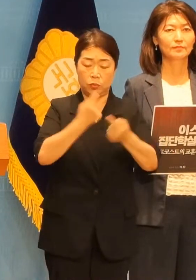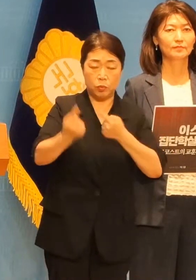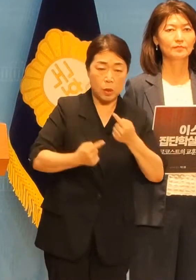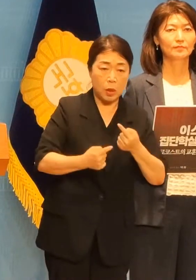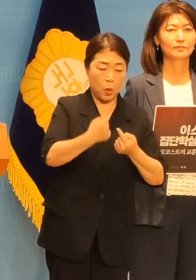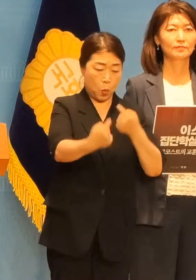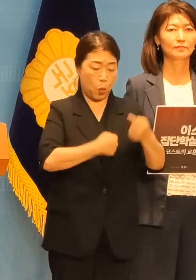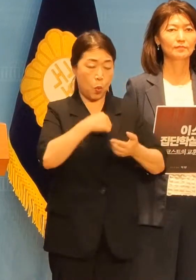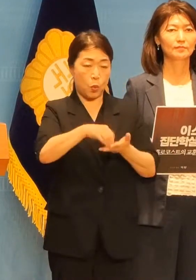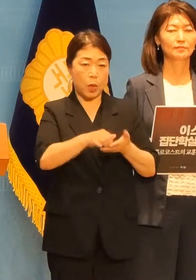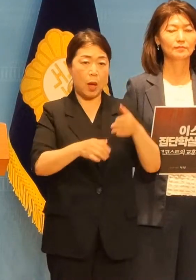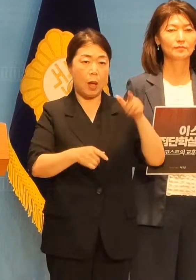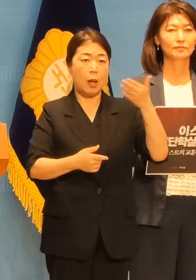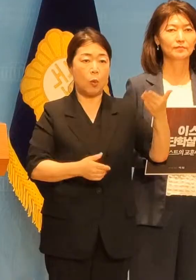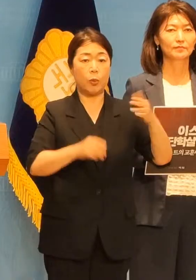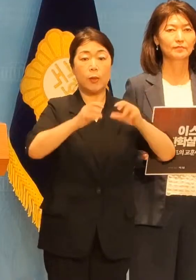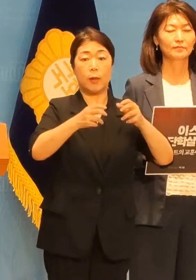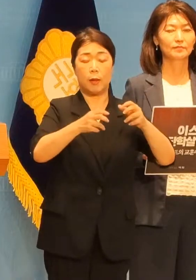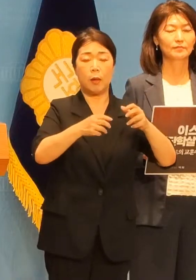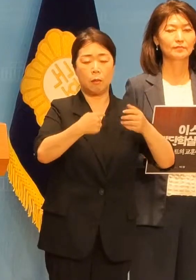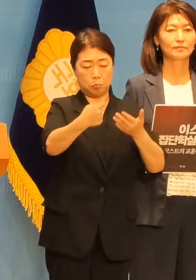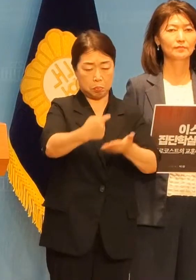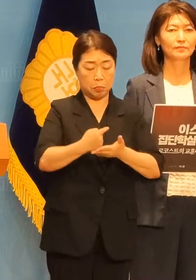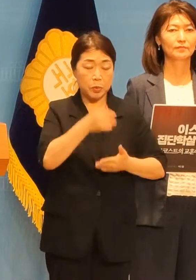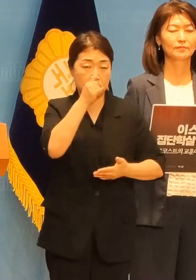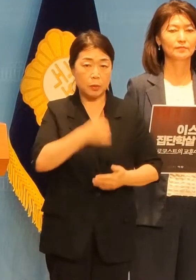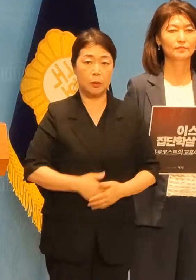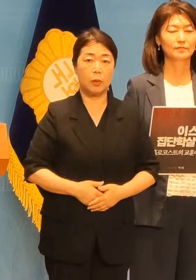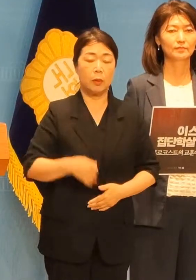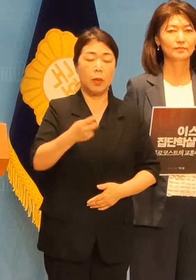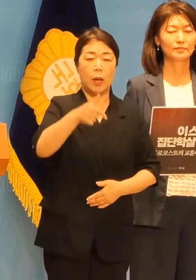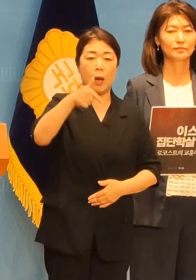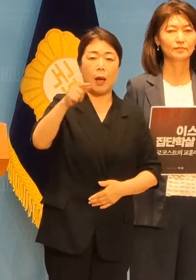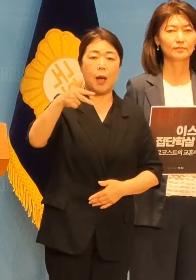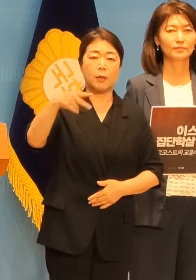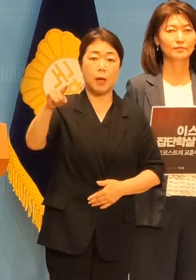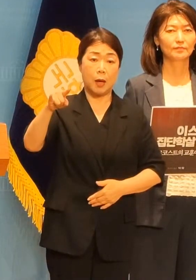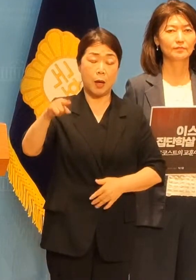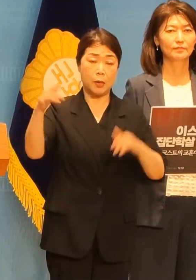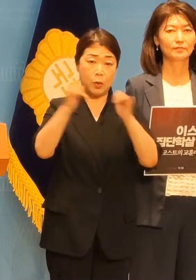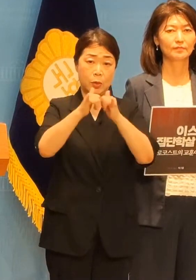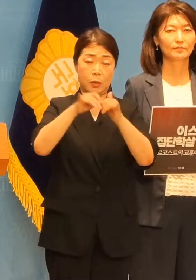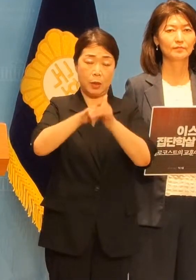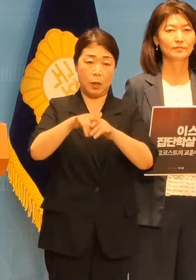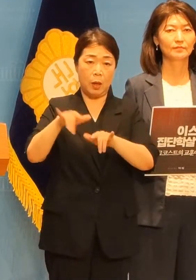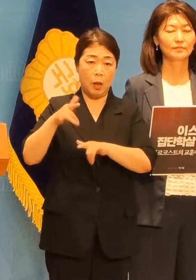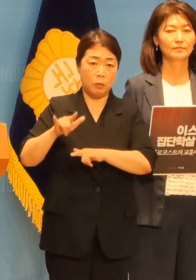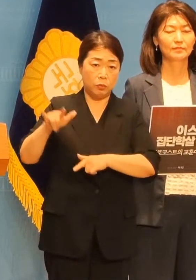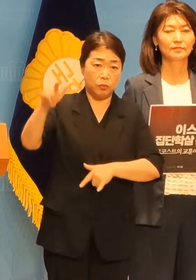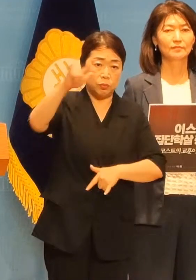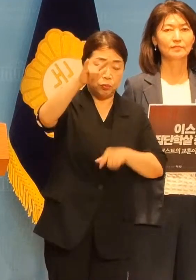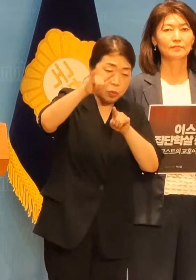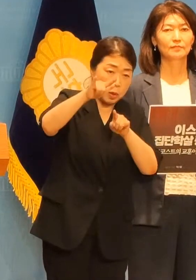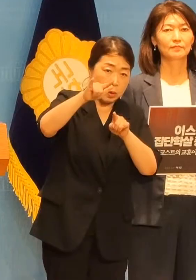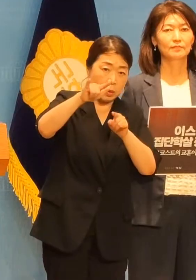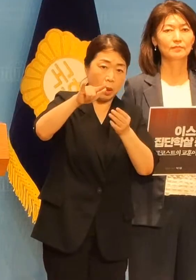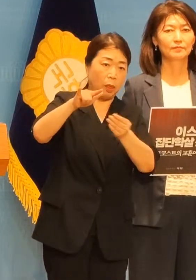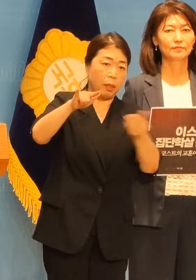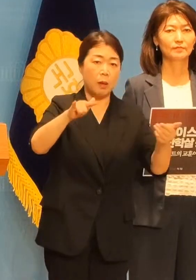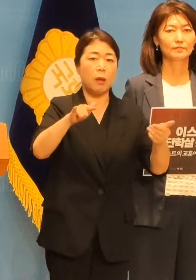했습니다. 그중에는 가자 전쟁에 무인기를 제공해 학살에 이용된 것으로 알려진 기업도 포함되어